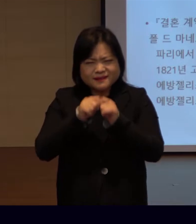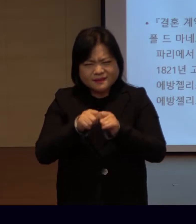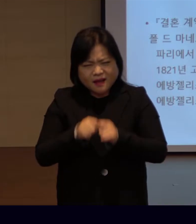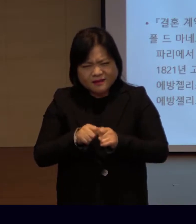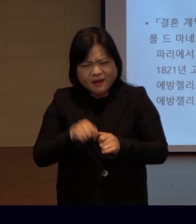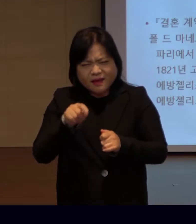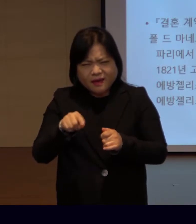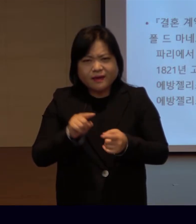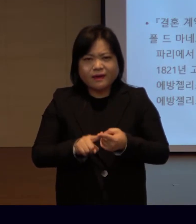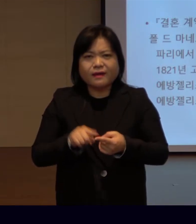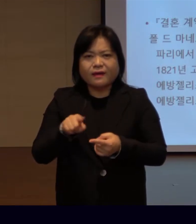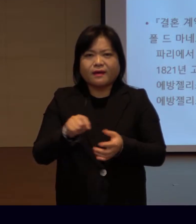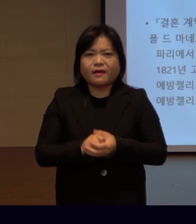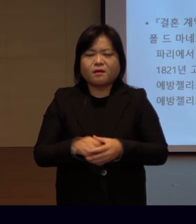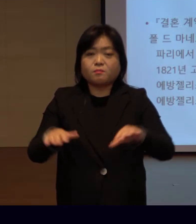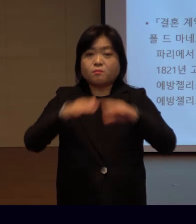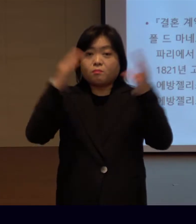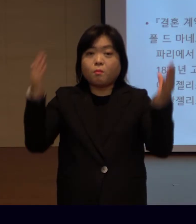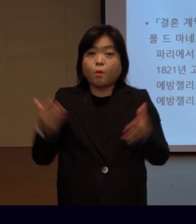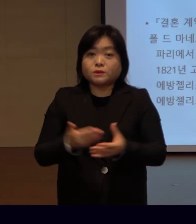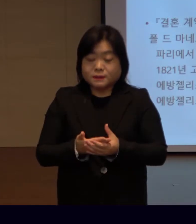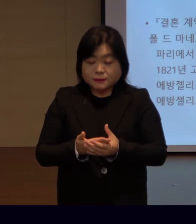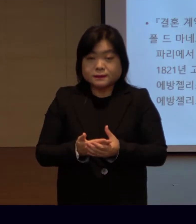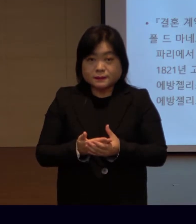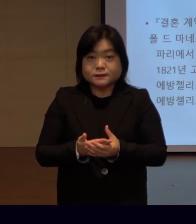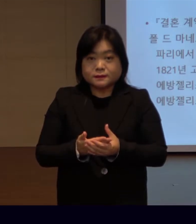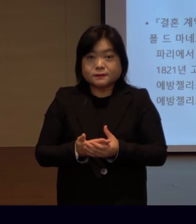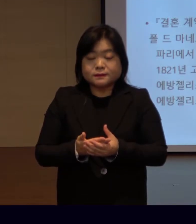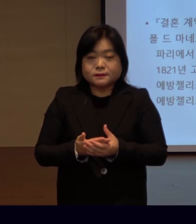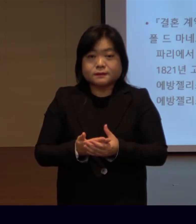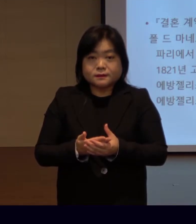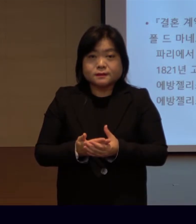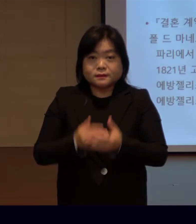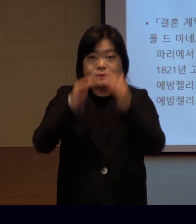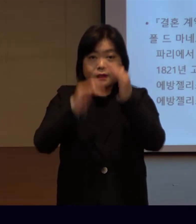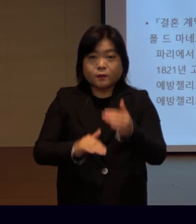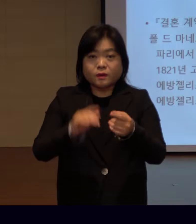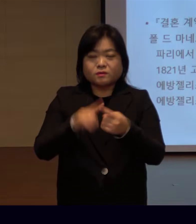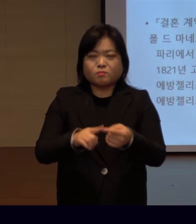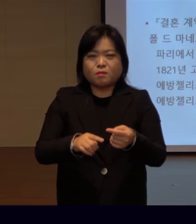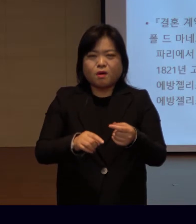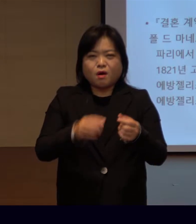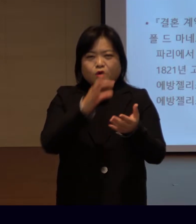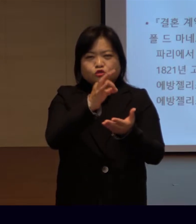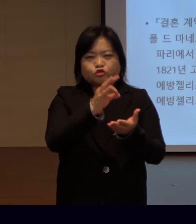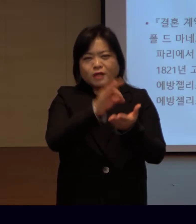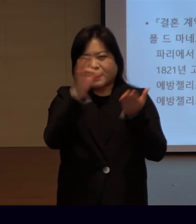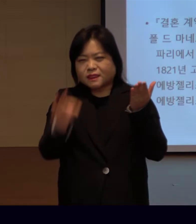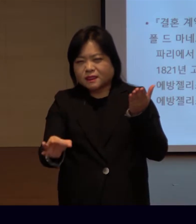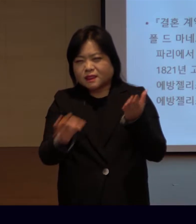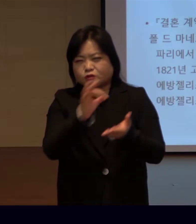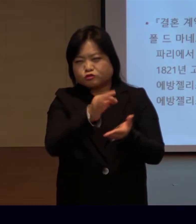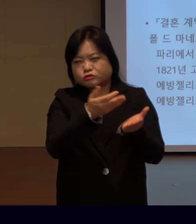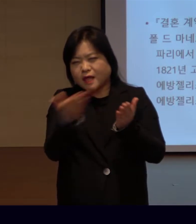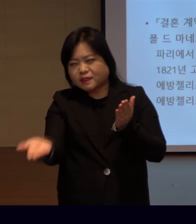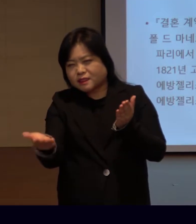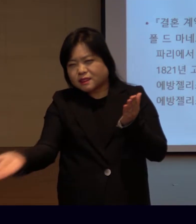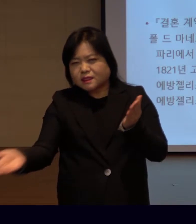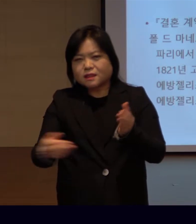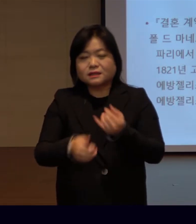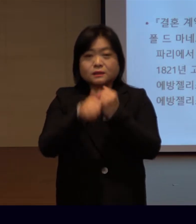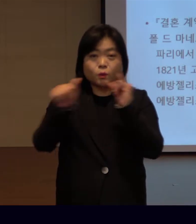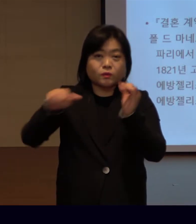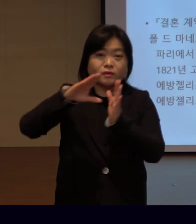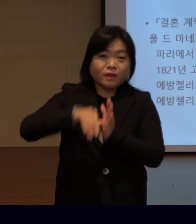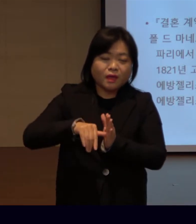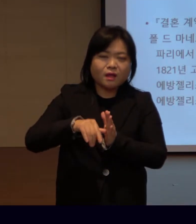상세하게 모든 그런 것이 다 나와 있습니다. 유산에 관한 경우, 이혼할 경우, 뭐 법적